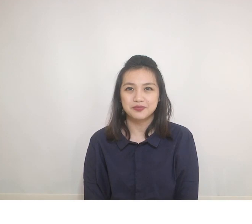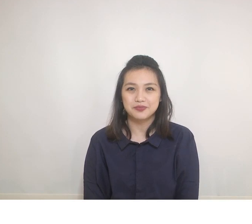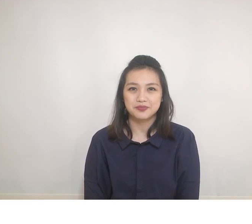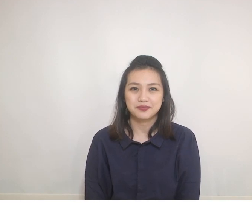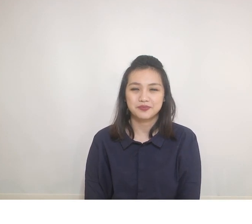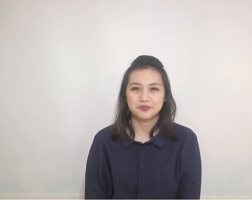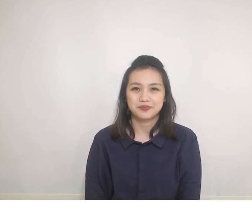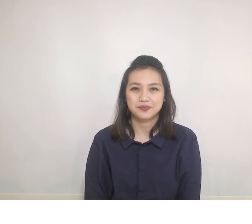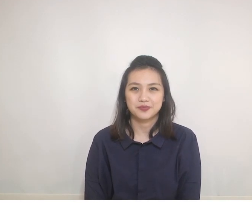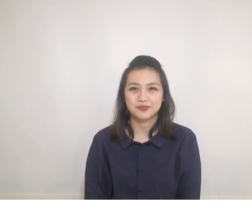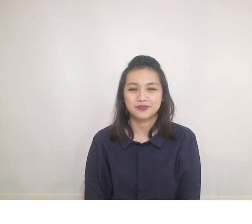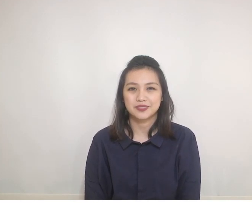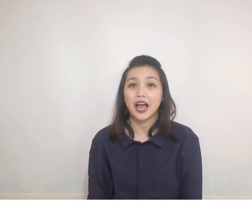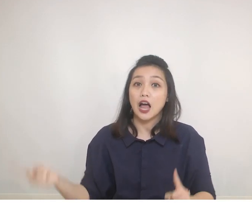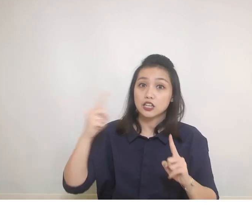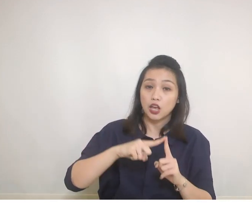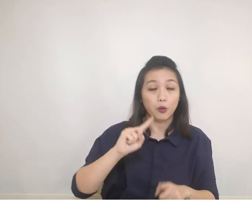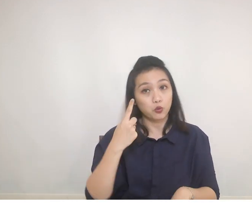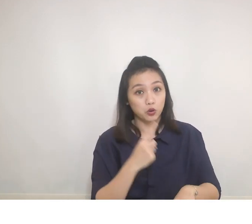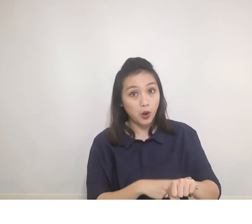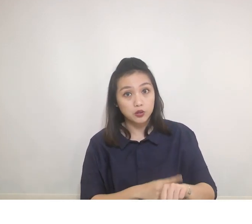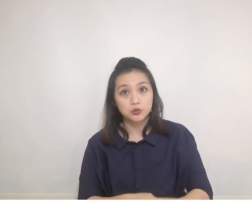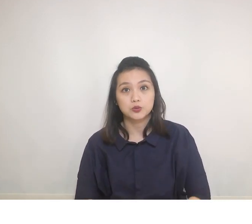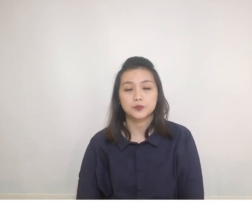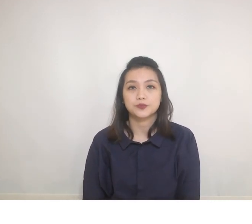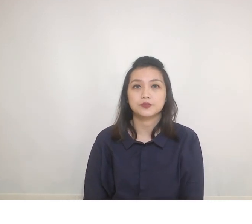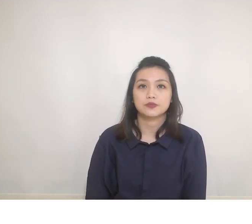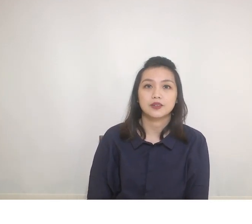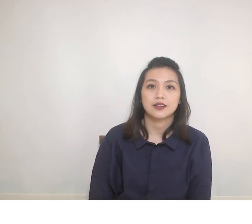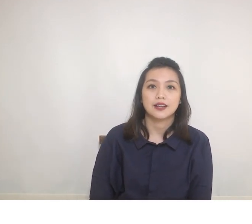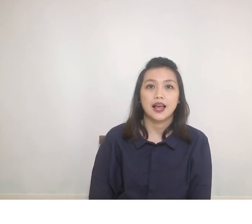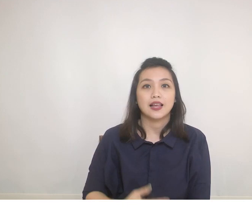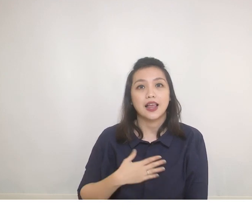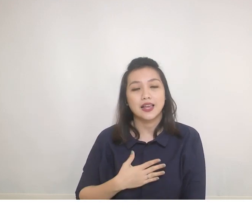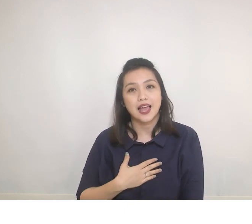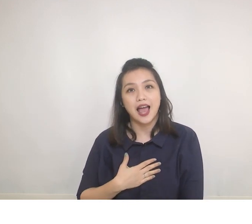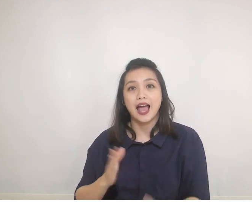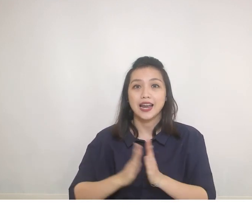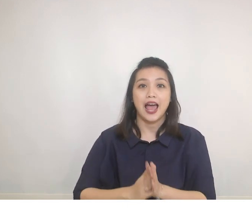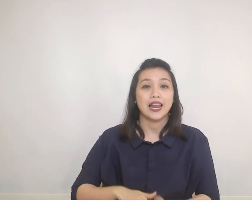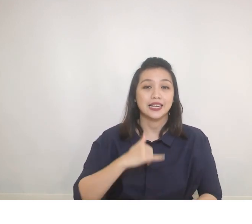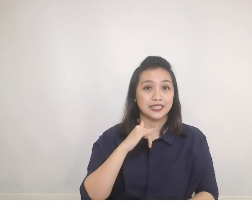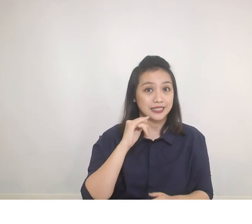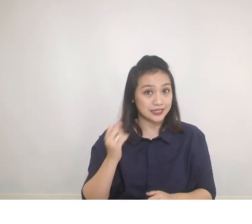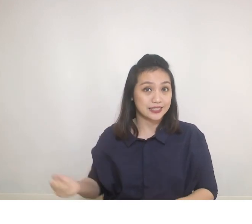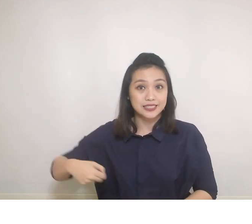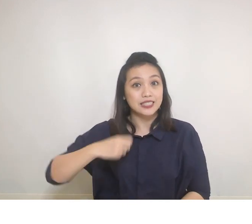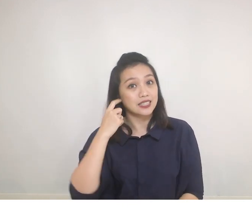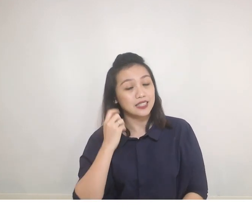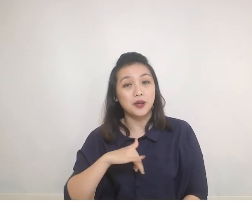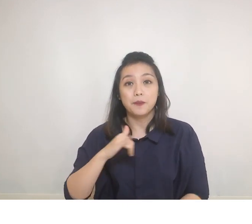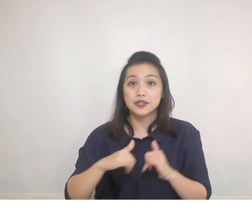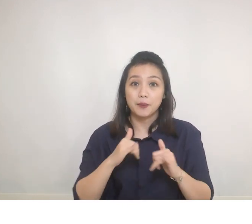Sama-sama. Cukup pengen lama, melayani karena bersama-sama. Cukup lama. Cuman ya, ceritanya mungkin, Johan waktu curhat ke saya. Ya, karena pengen melayani